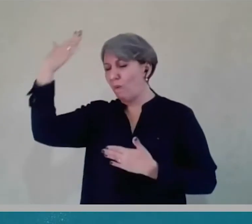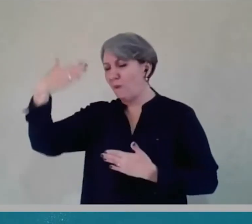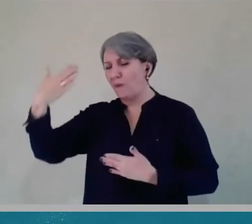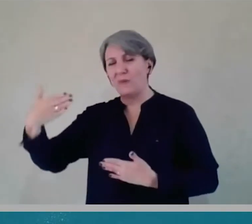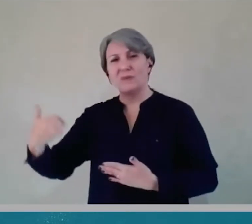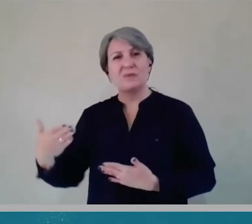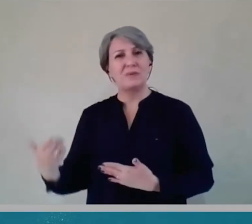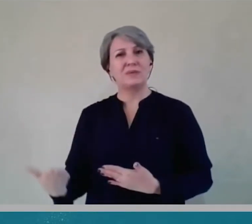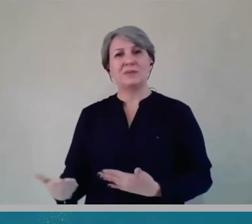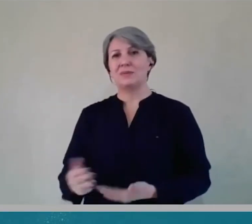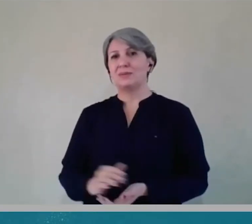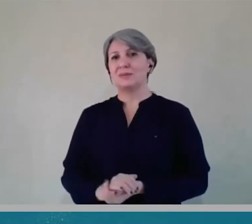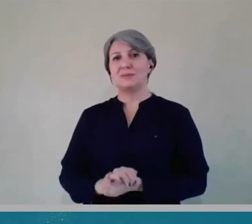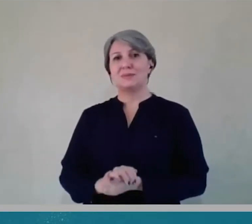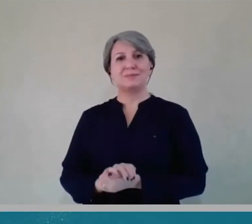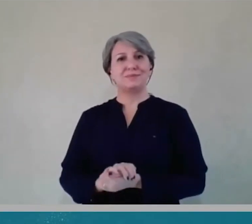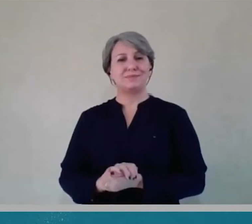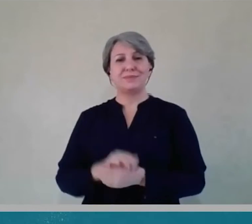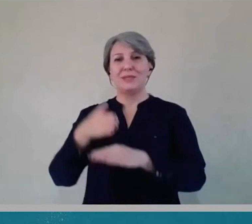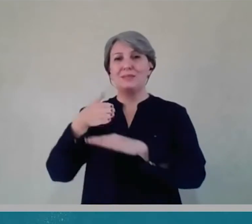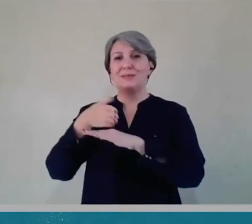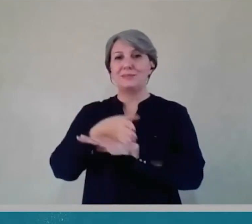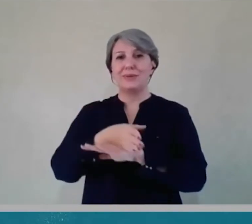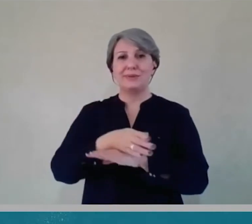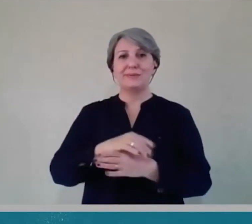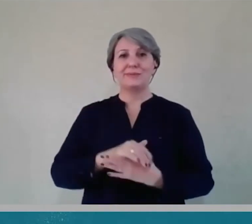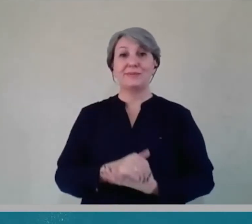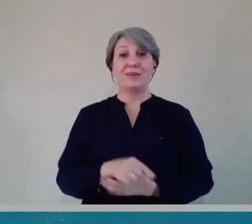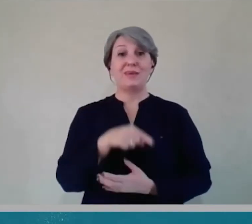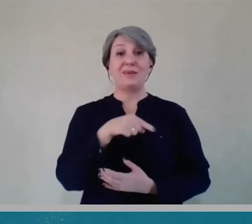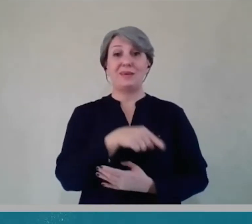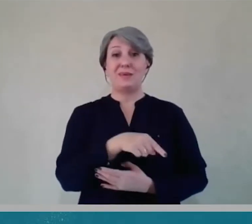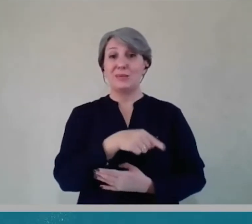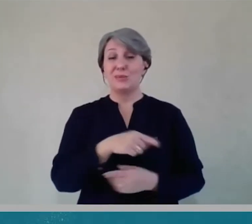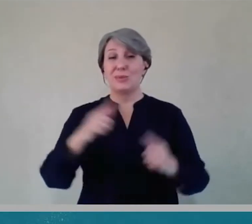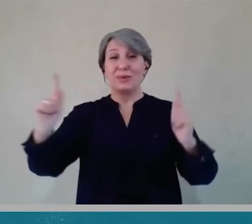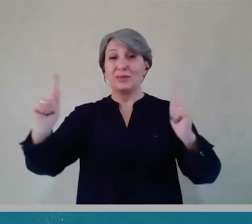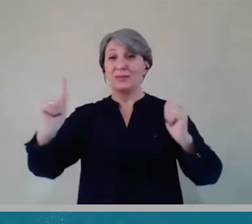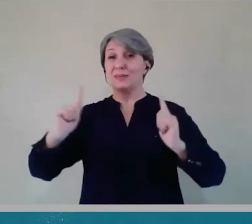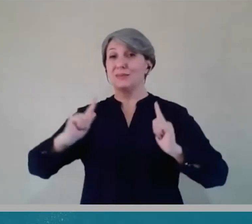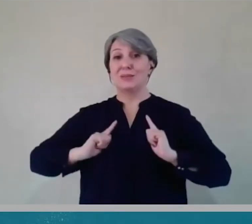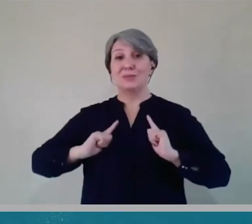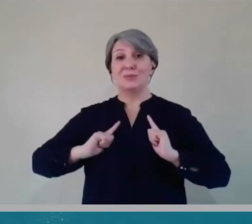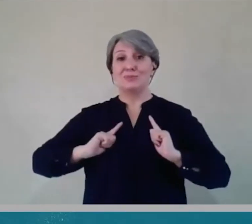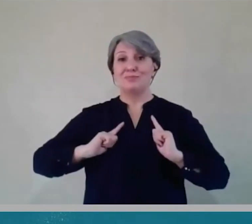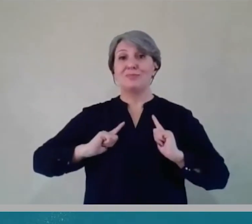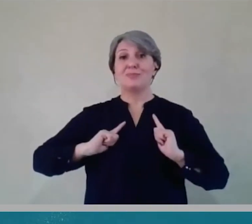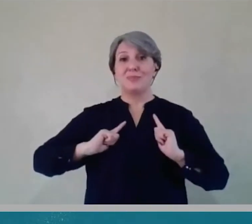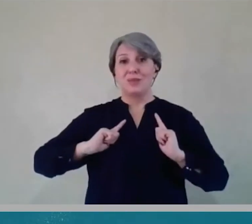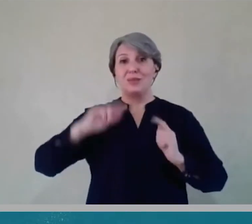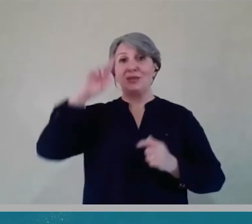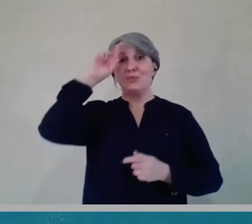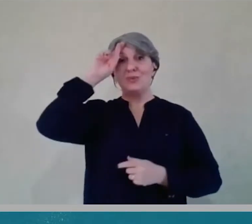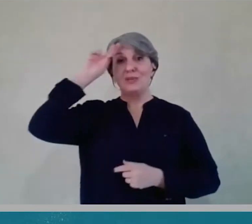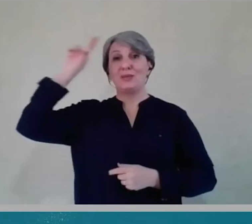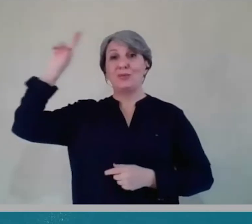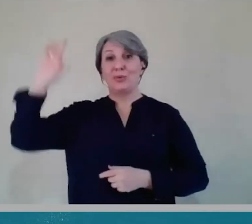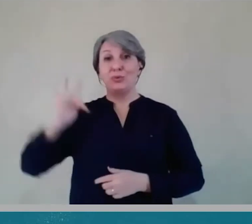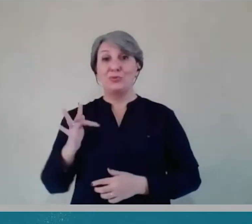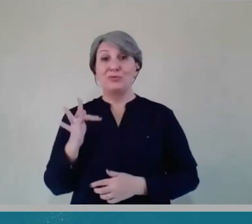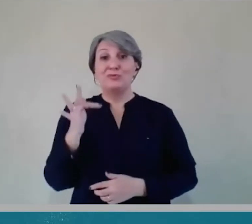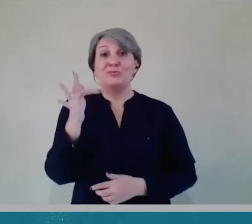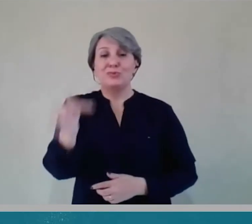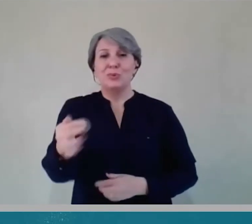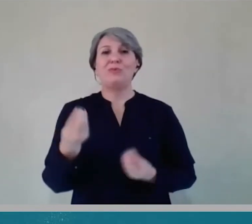isso, essa recompensa é o que o Pai Celeste dá para todo aquele que vive essa justiça. Aliás,